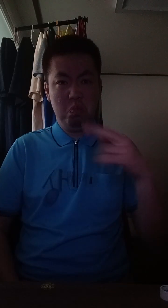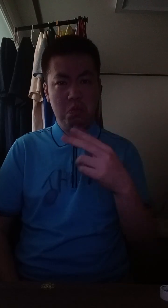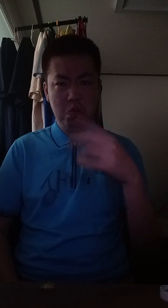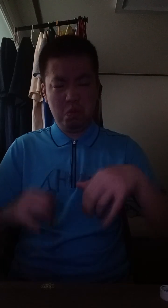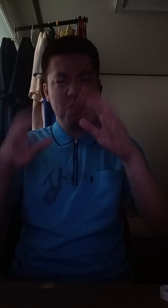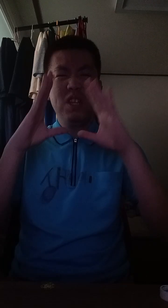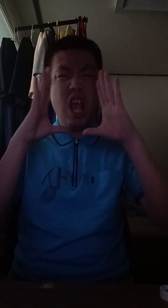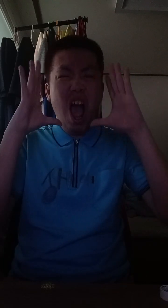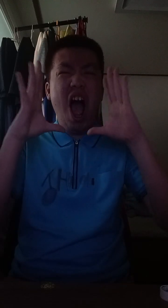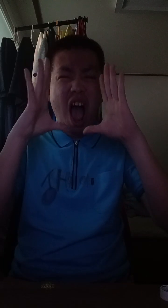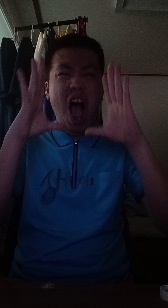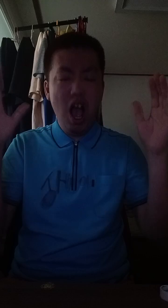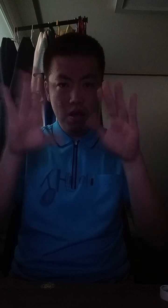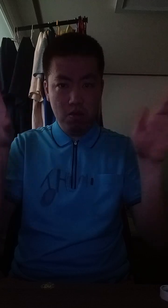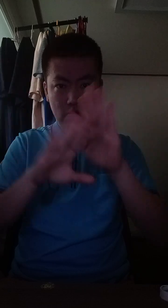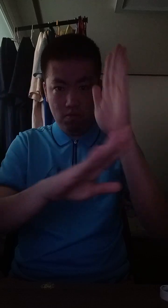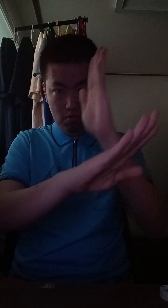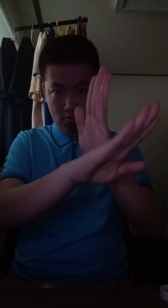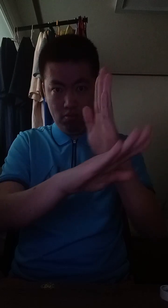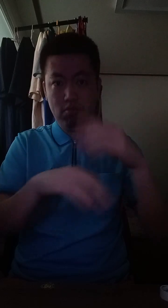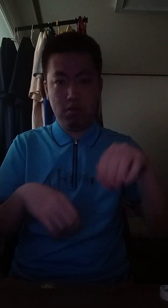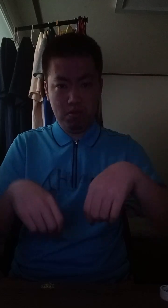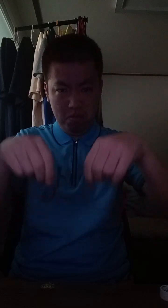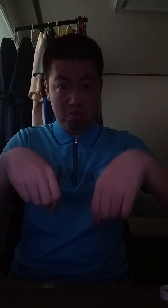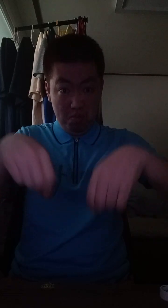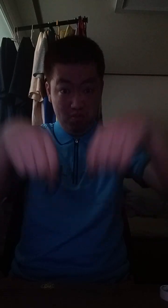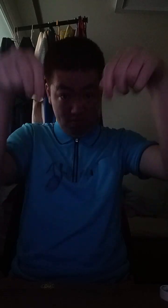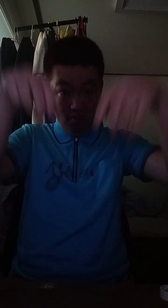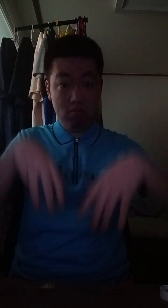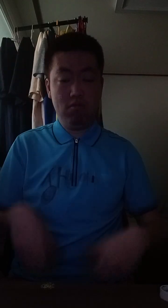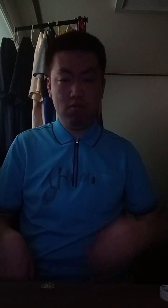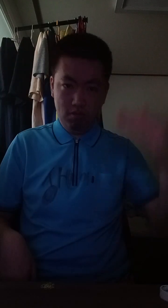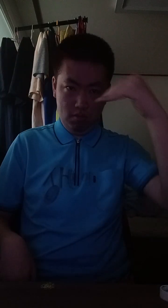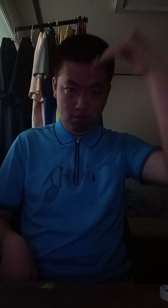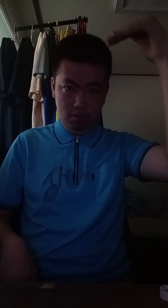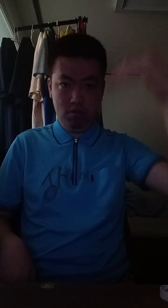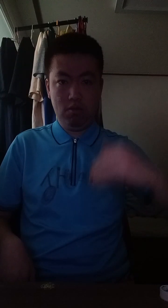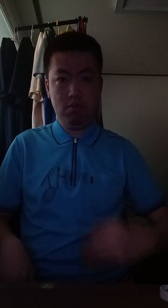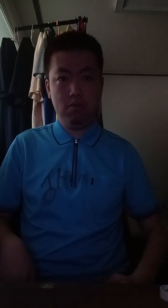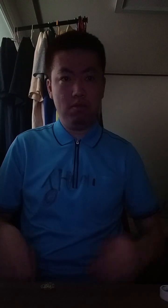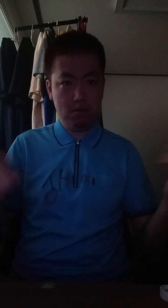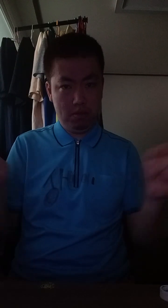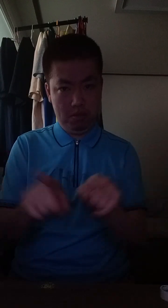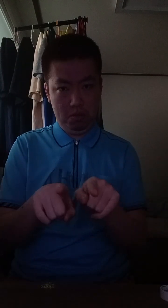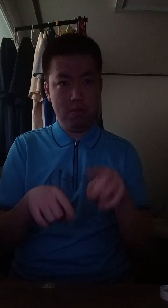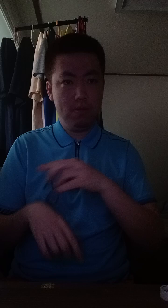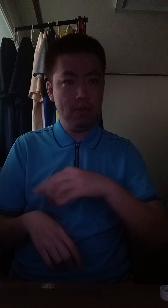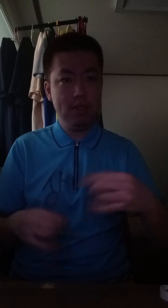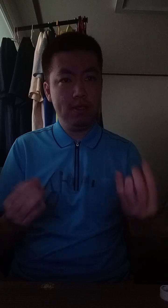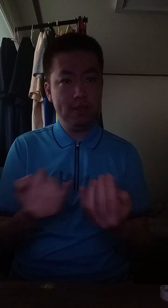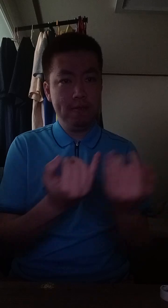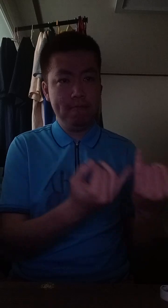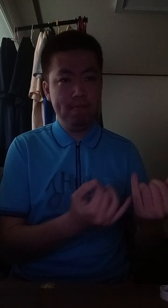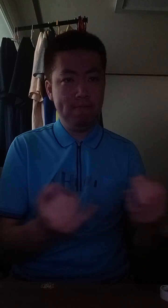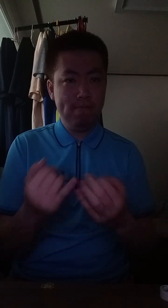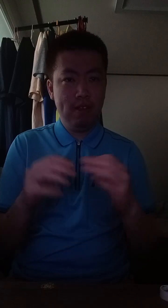소리를 치고 문이 닫히는 걸 막는 동안 겨우 아이를 빼냈습니다. 같이 있던 친구 어머니가 아이